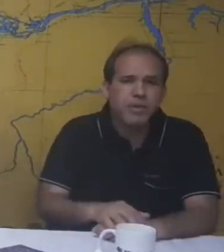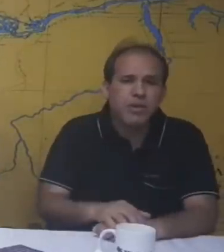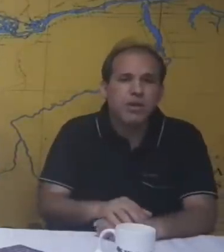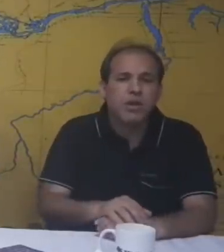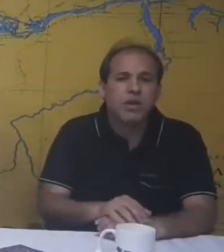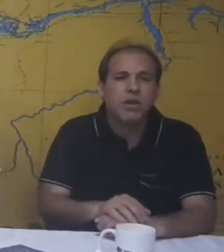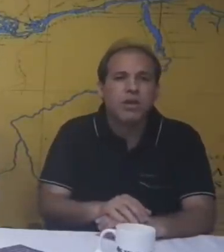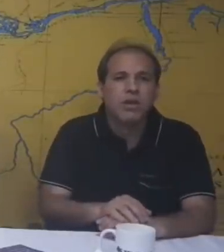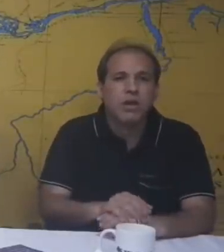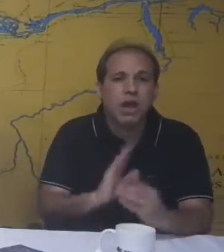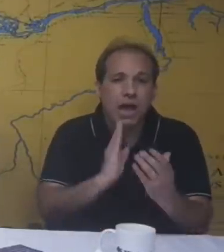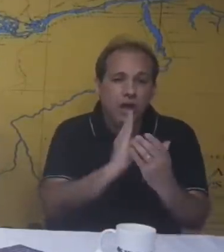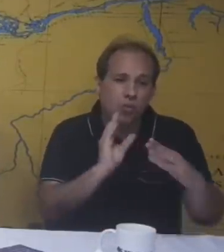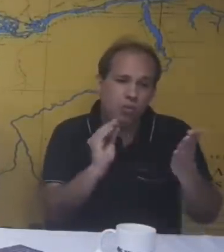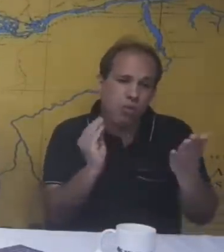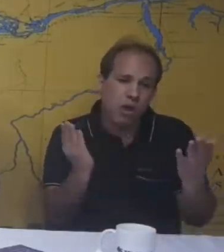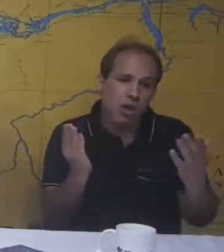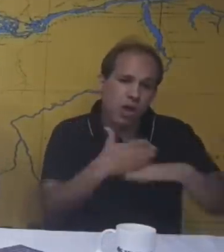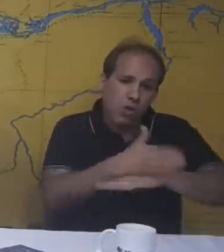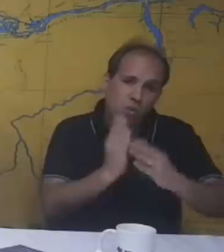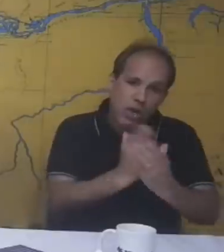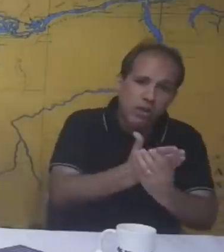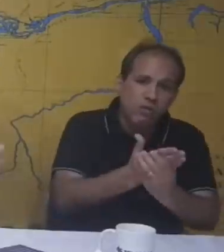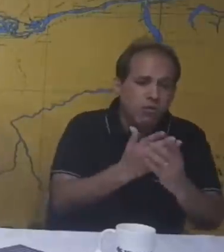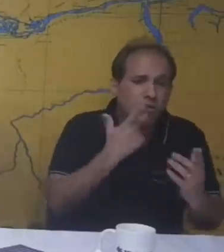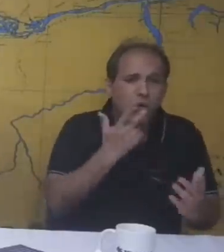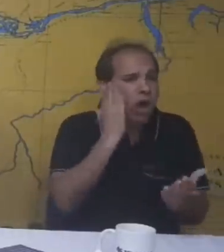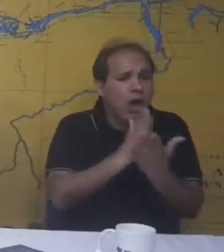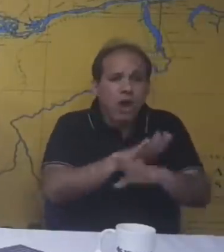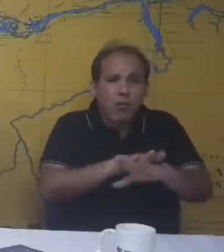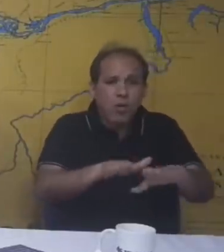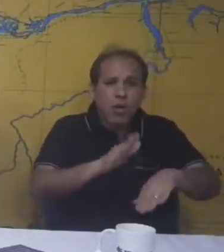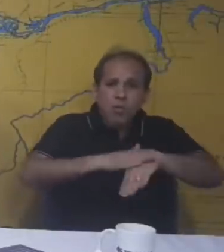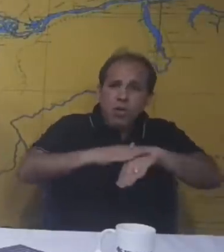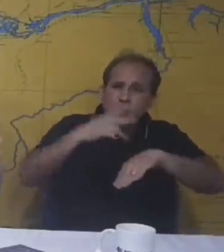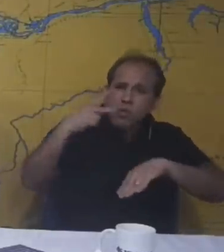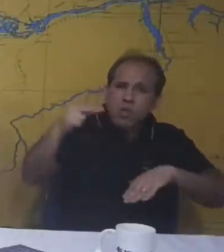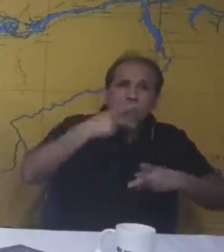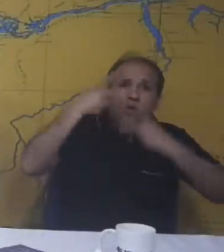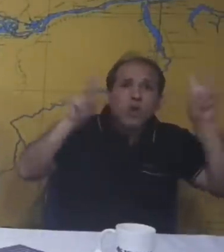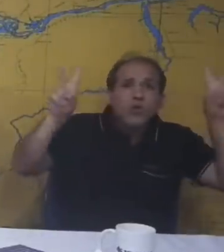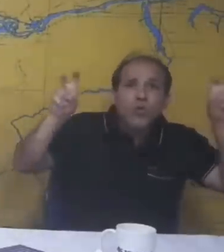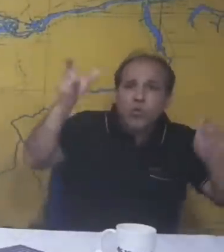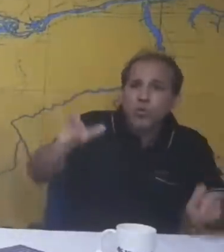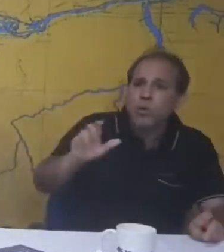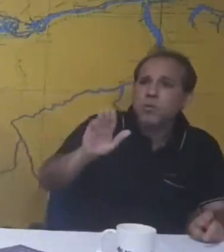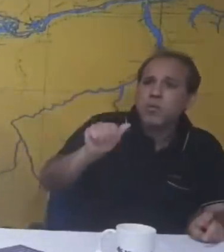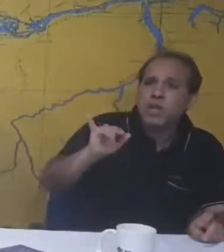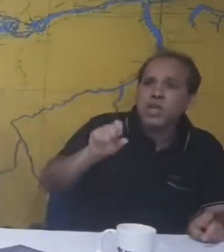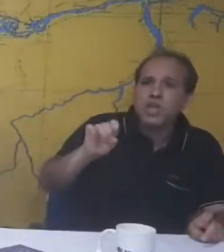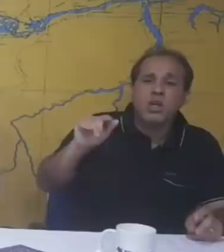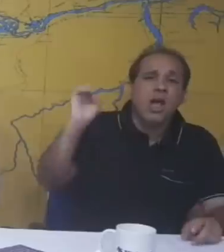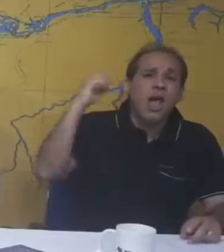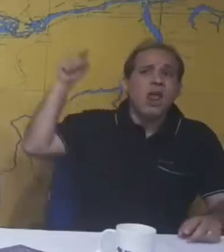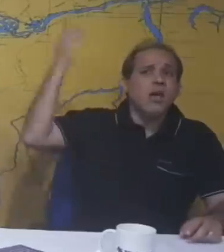ação, decidiu o quê? Em outras palavras, né, que não competia mais ele falar sobre o Batisti, estava decidido lá atrás.